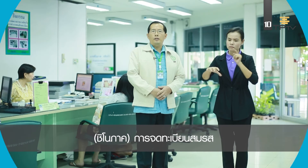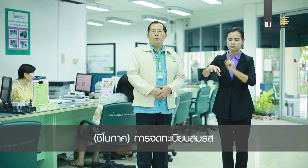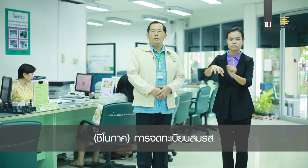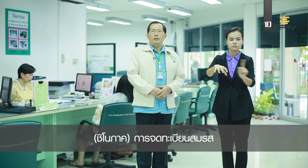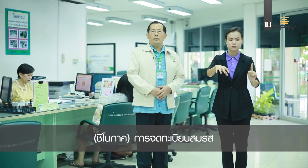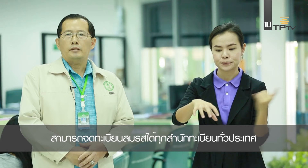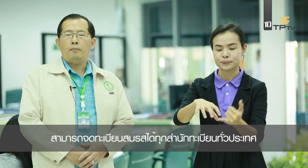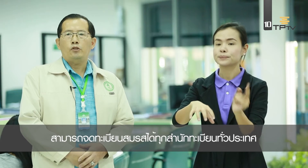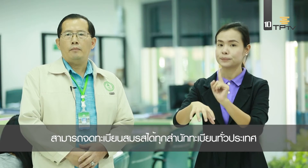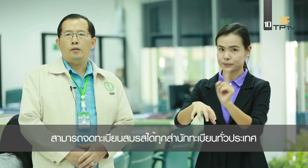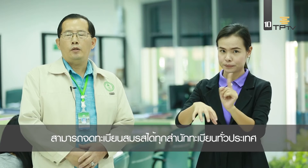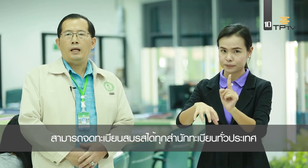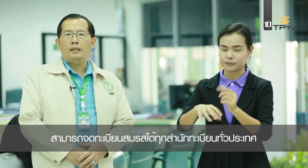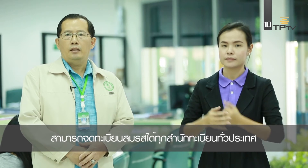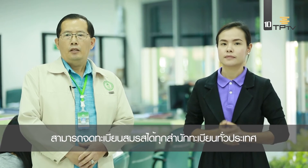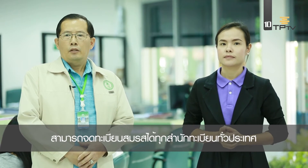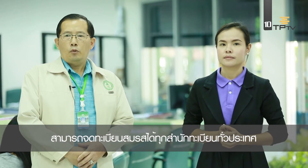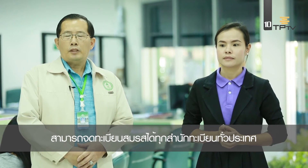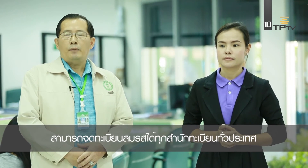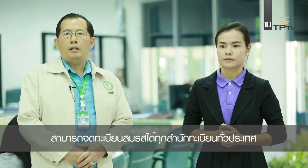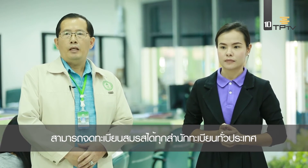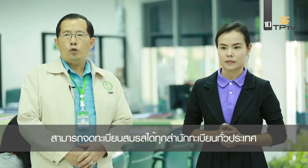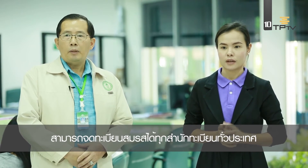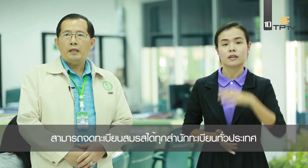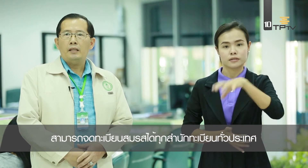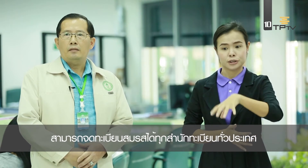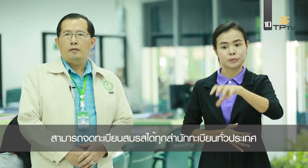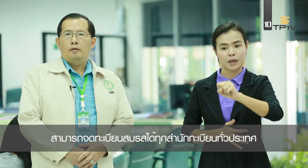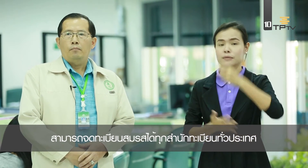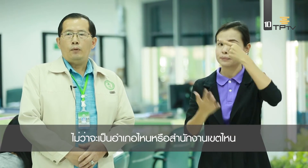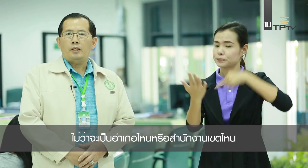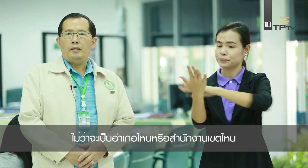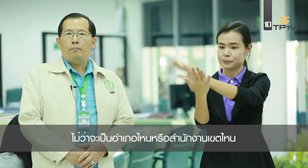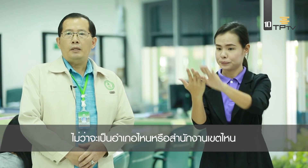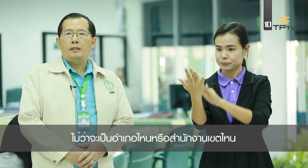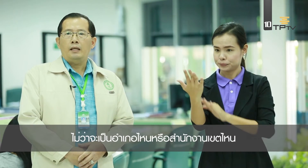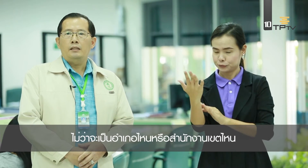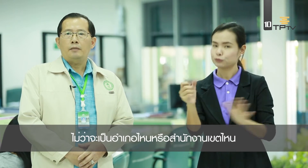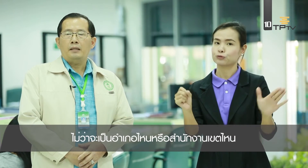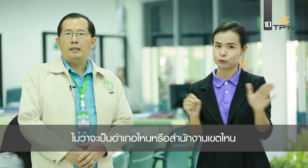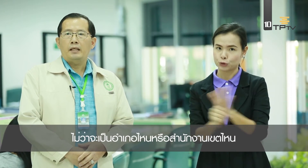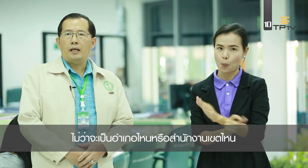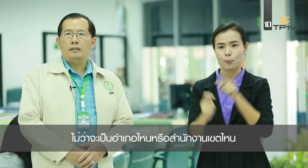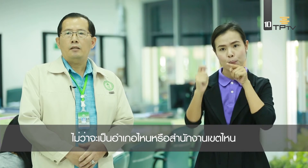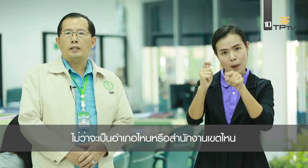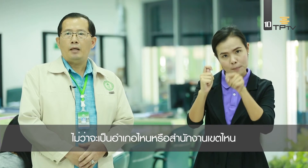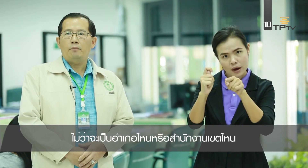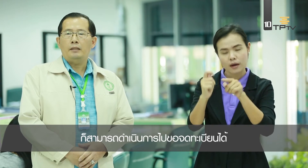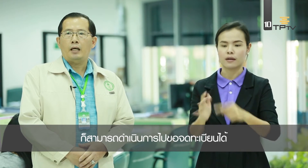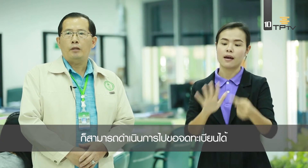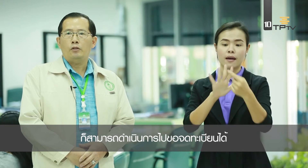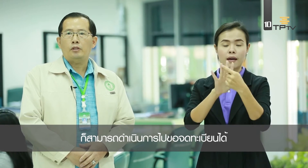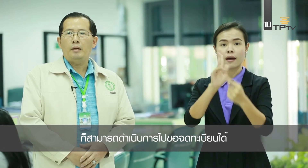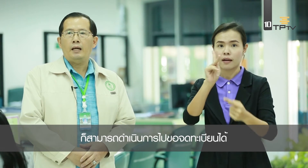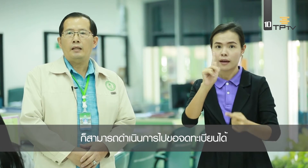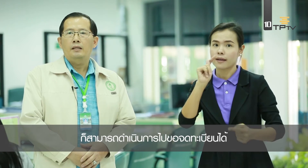การจดทะเบียนสมรสสามารถจดทะเบียนสมรสได้ทุกสำนักทะเบียนทั่วประเทศไม่ว่าจะเป็นอำเภอไหนหรือสำนักงานเขตไหนก็สามารถด